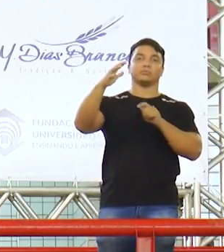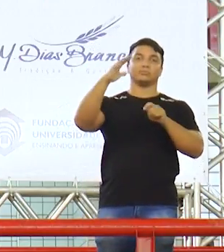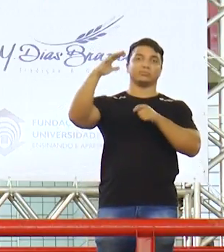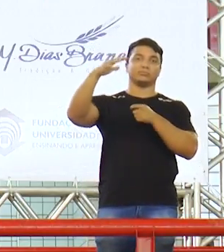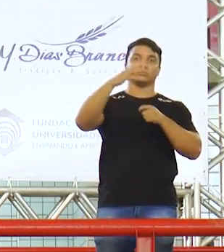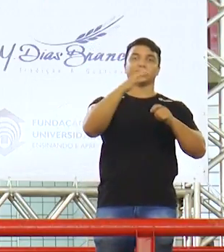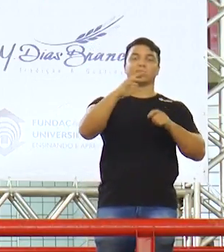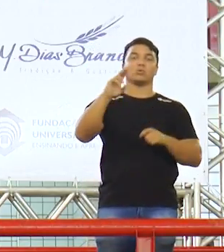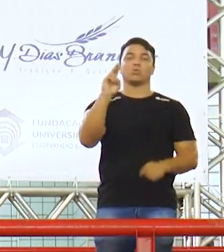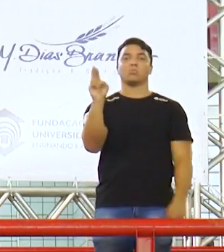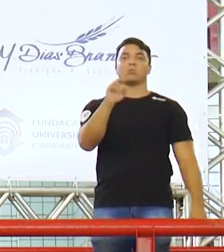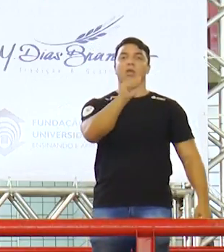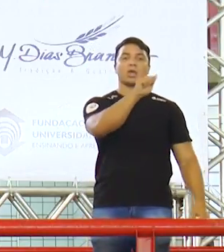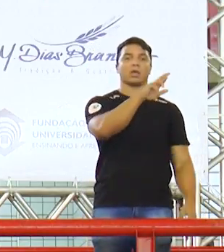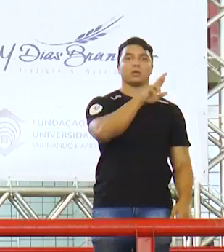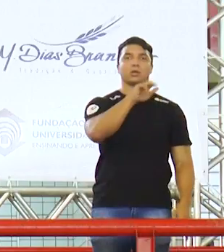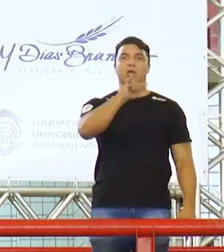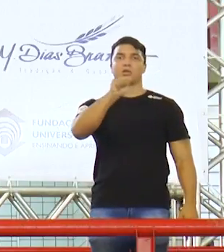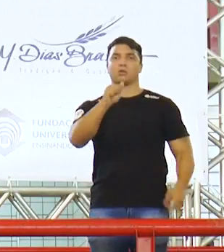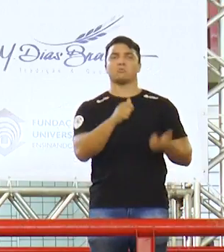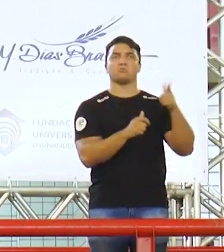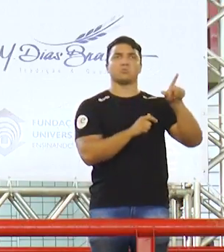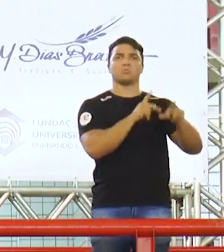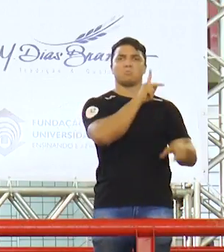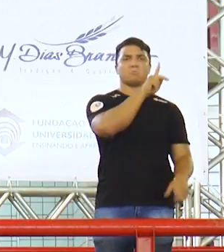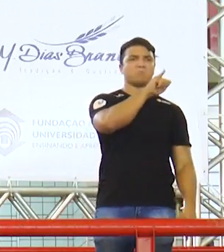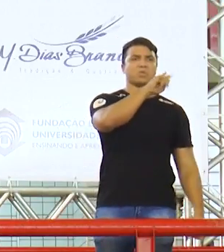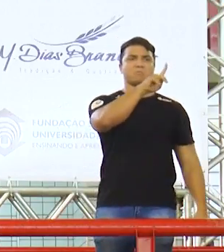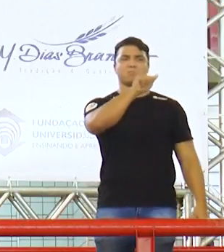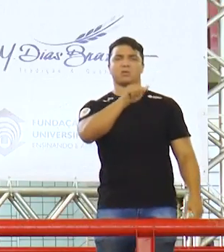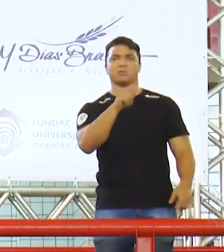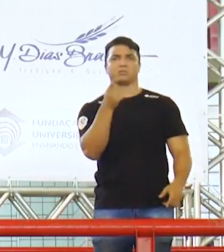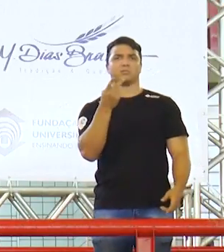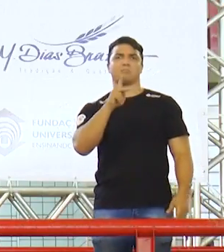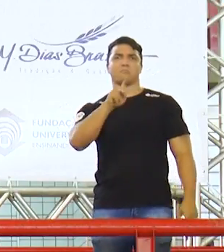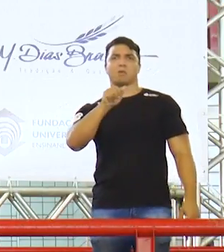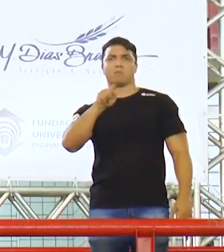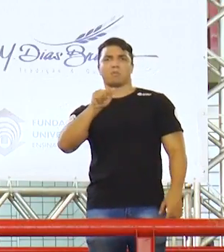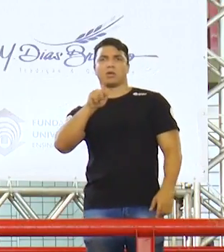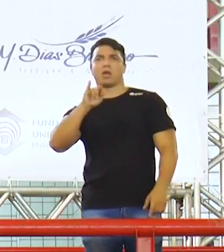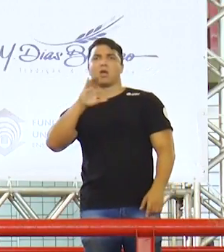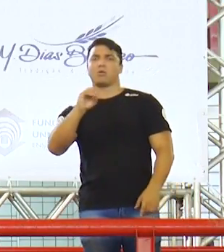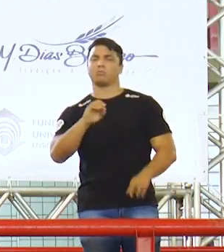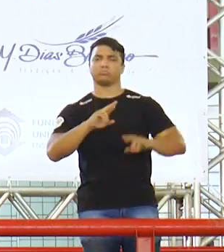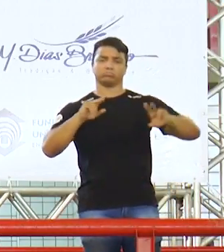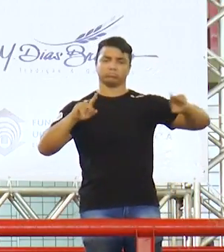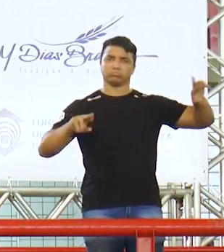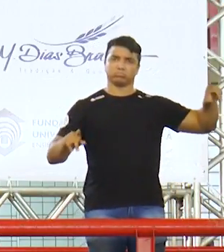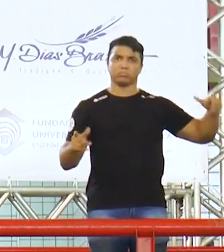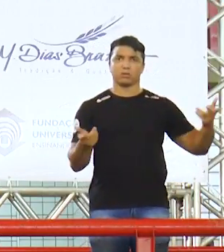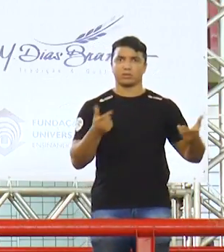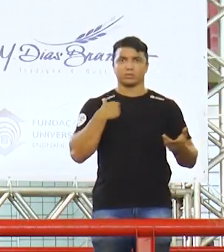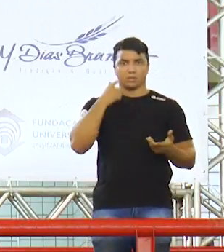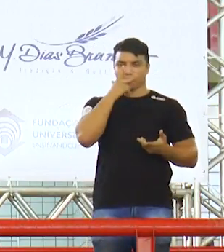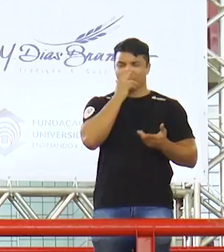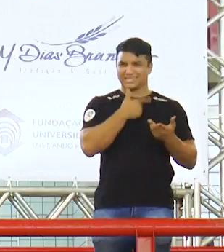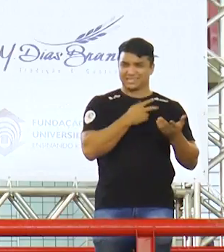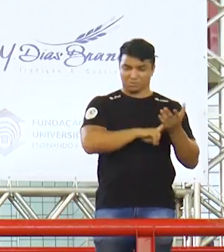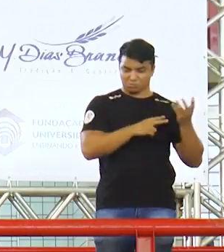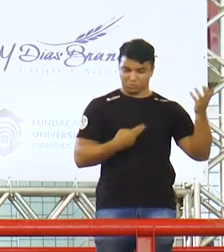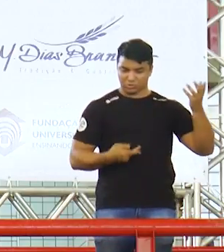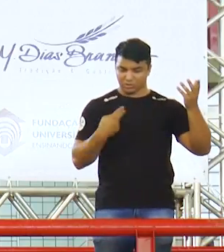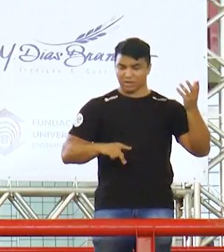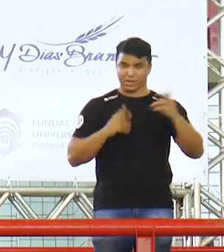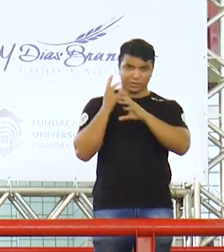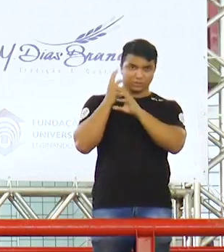arraia, por aí chamam de pipa, papagaio. quem traduziu a história